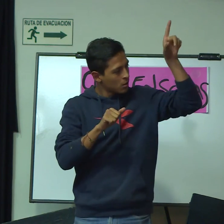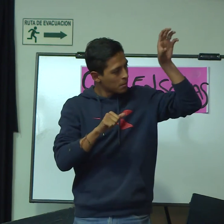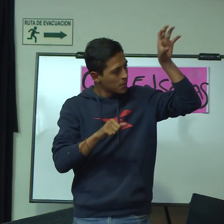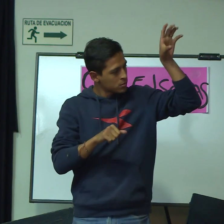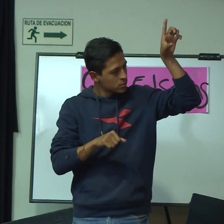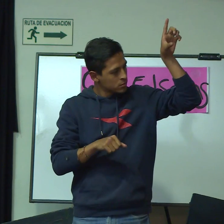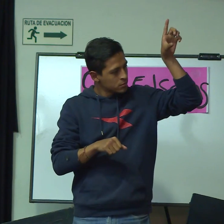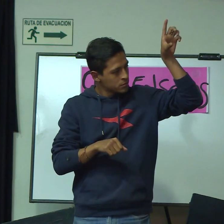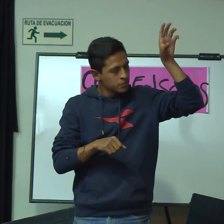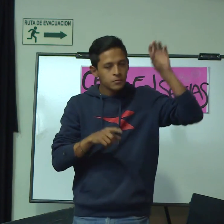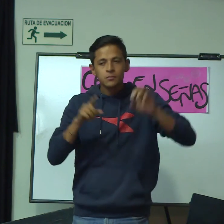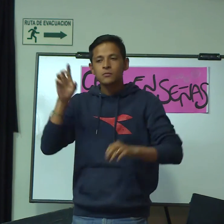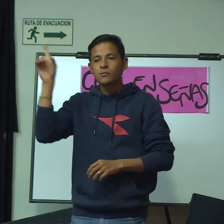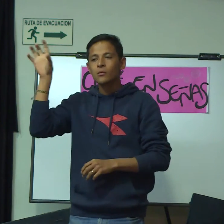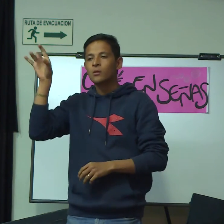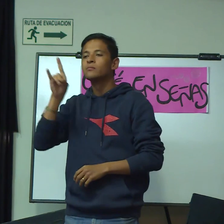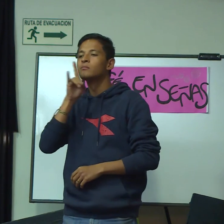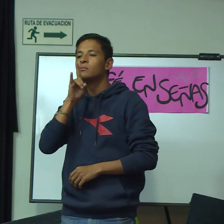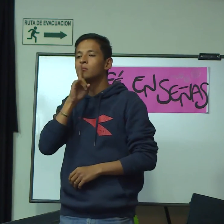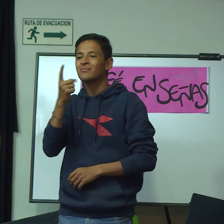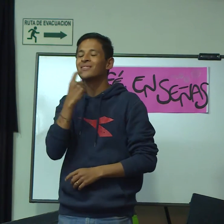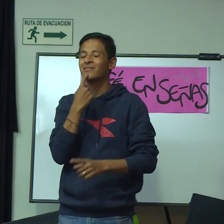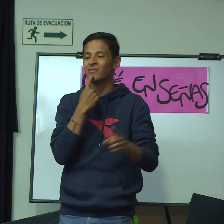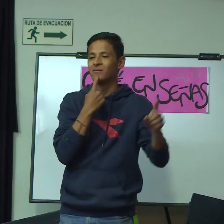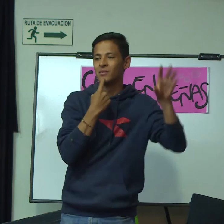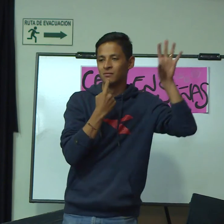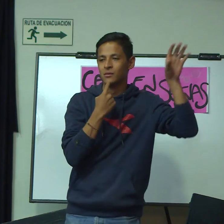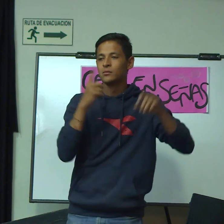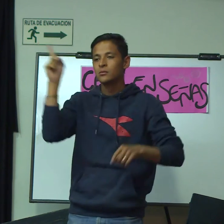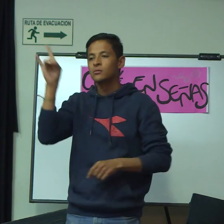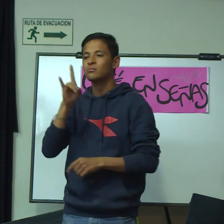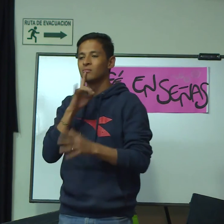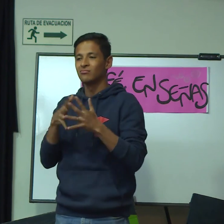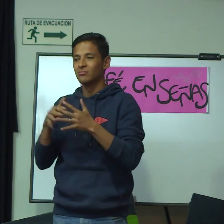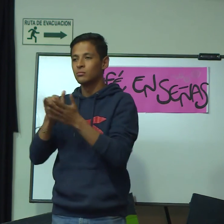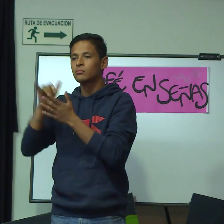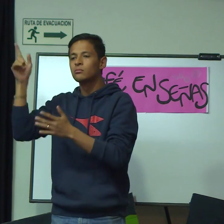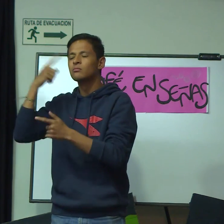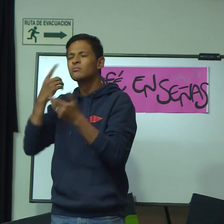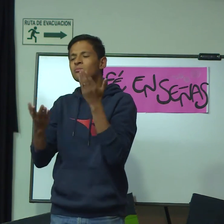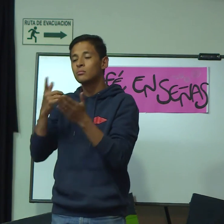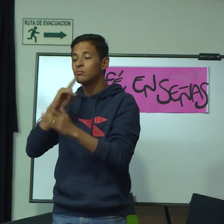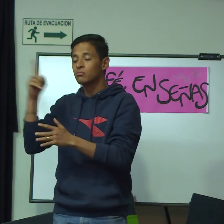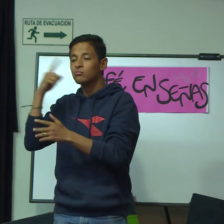podemos tomar como modelo en Finlandia.